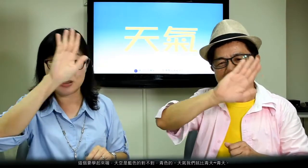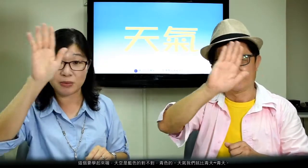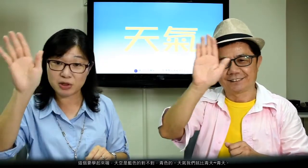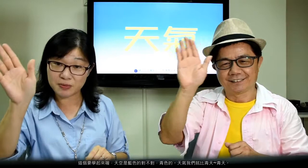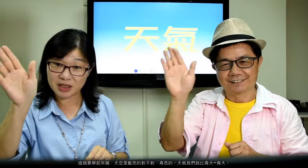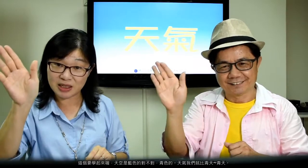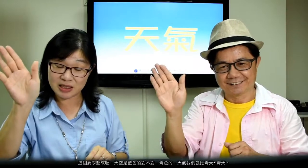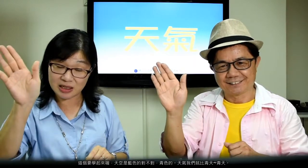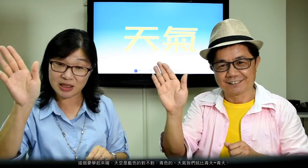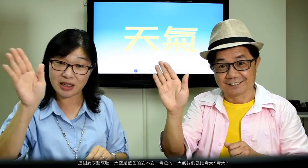我们就比青天。